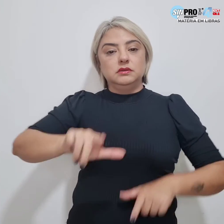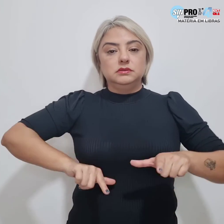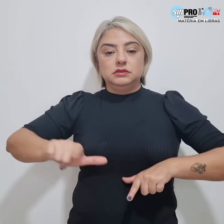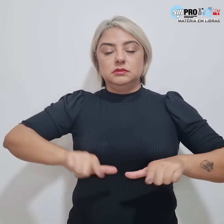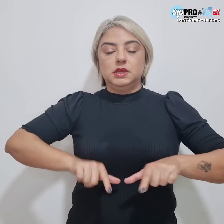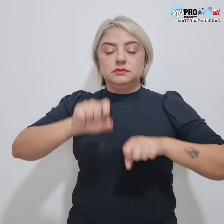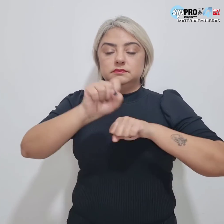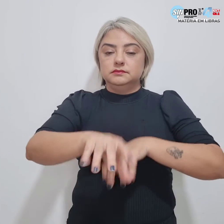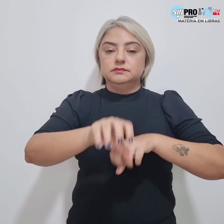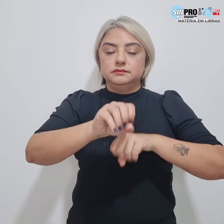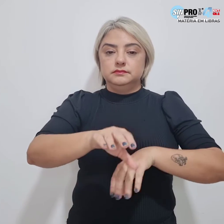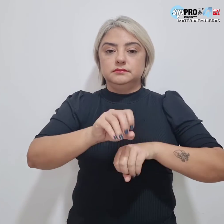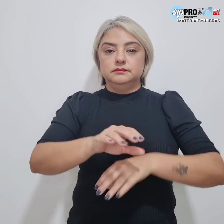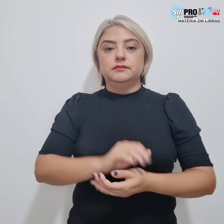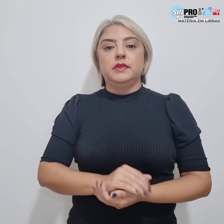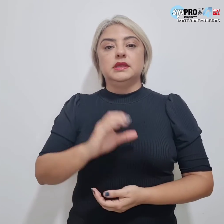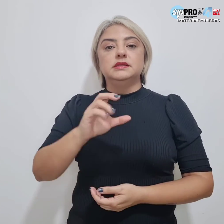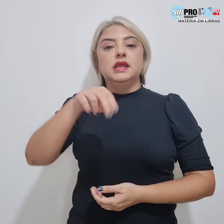em Educação, CNTE.